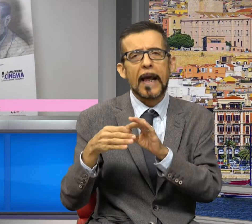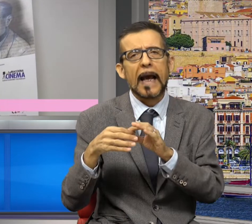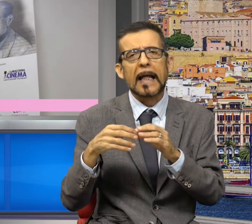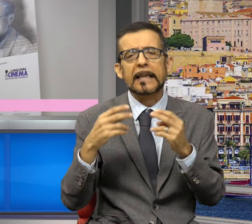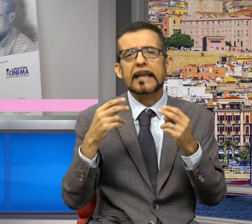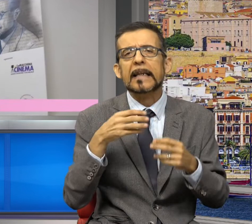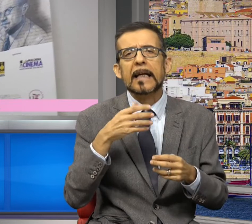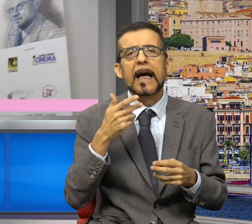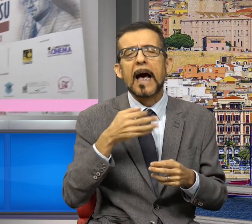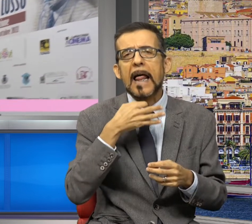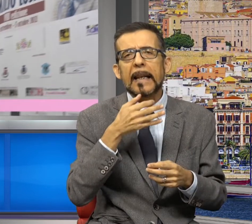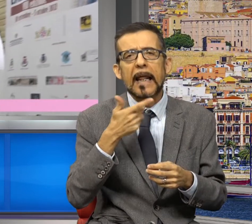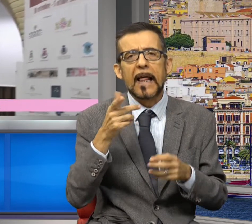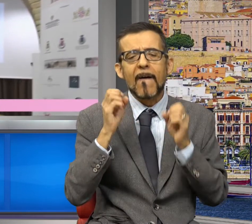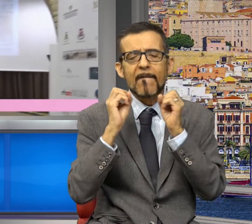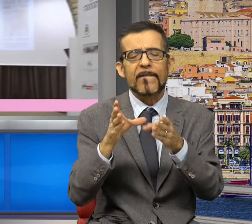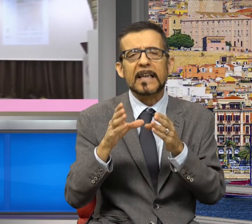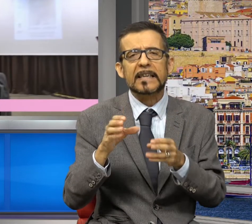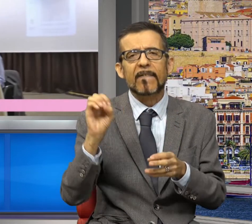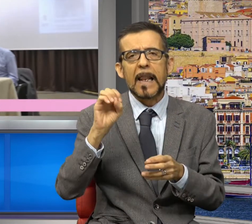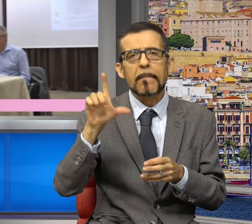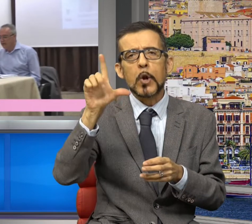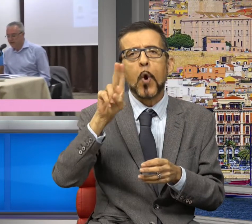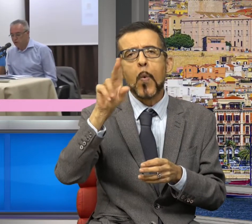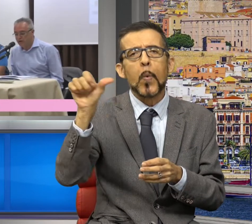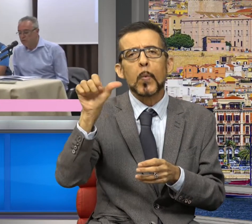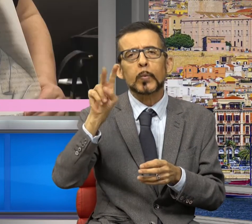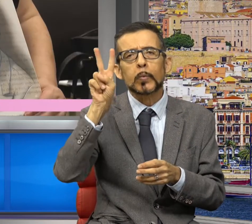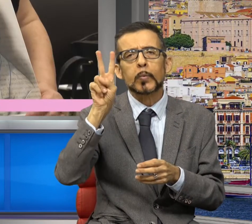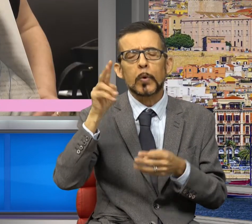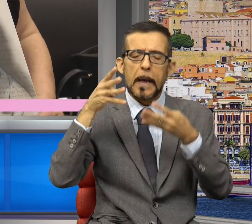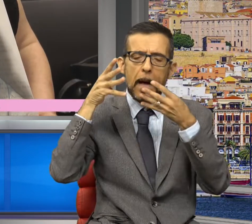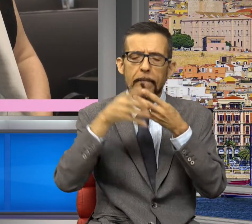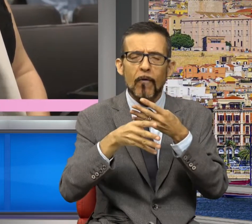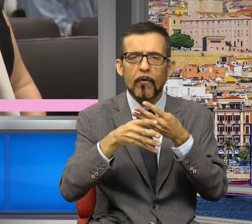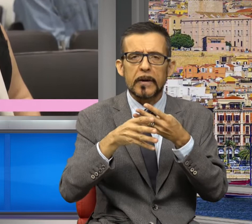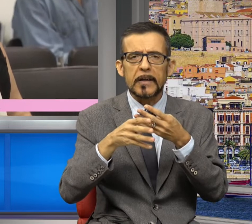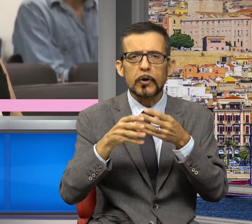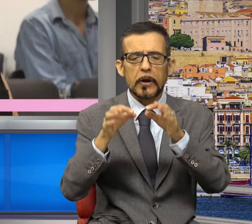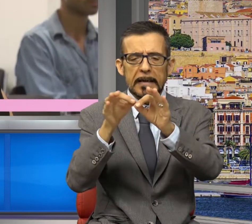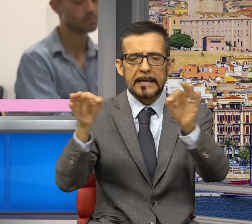festival Emilio Lussu ritorna a Cagliari, approfondisce, segna e perimetra, attraverso la scrittura, il tempo che